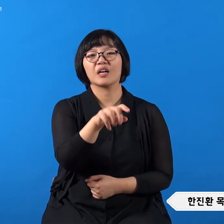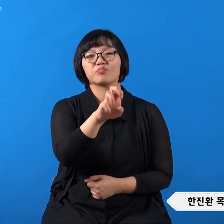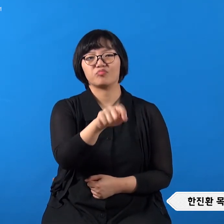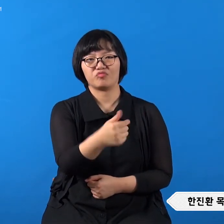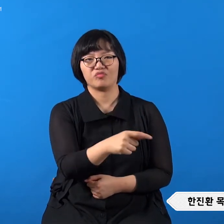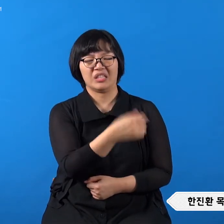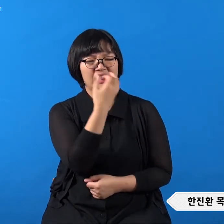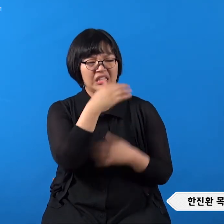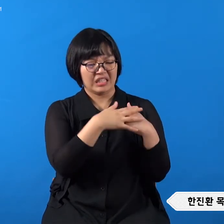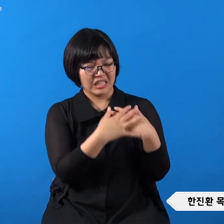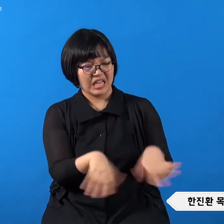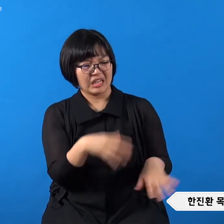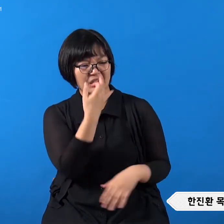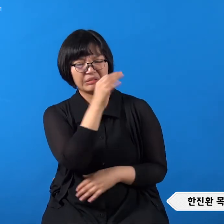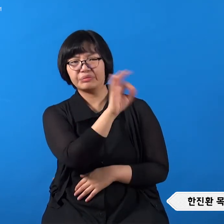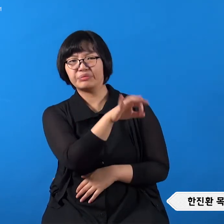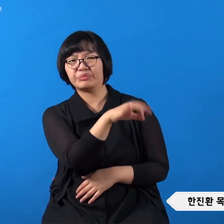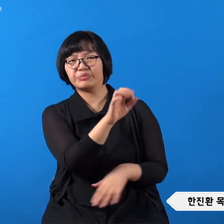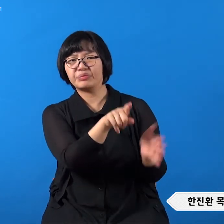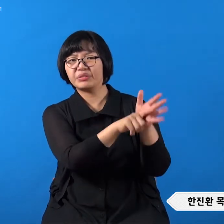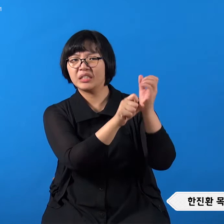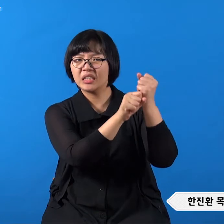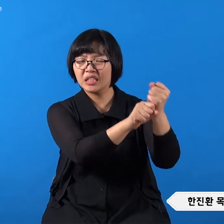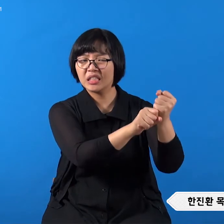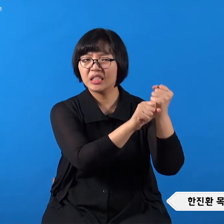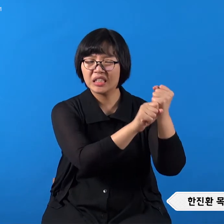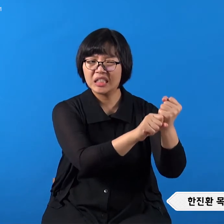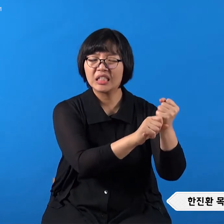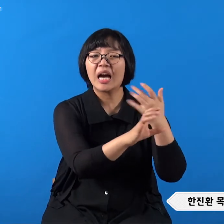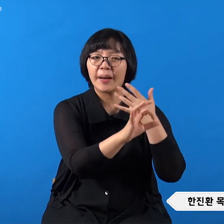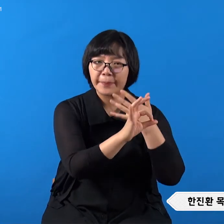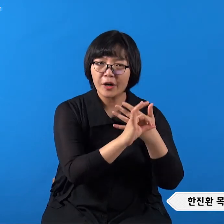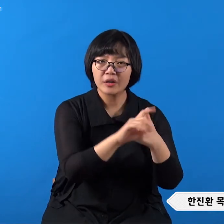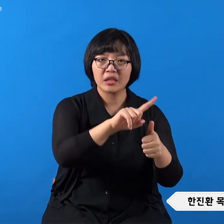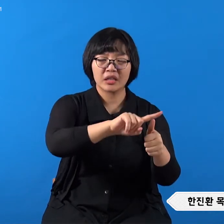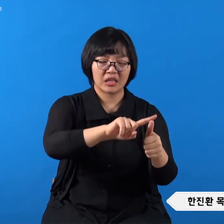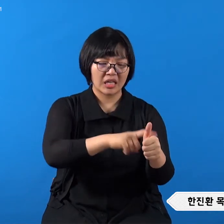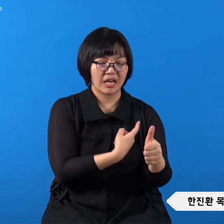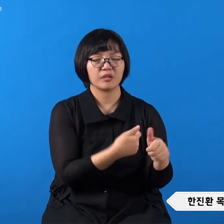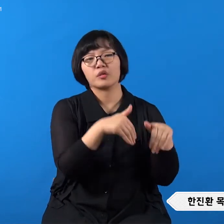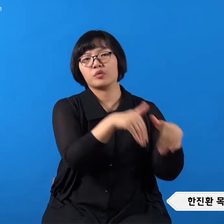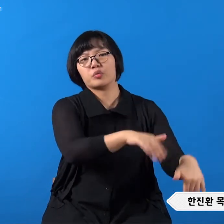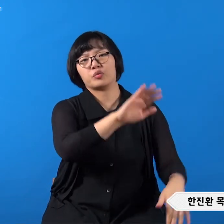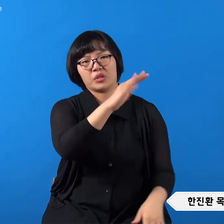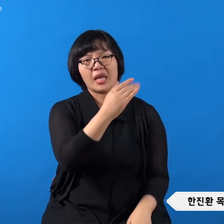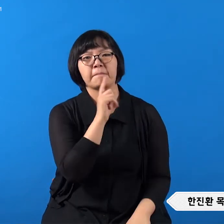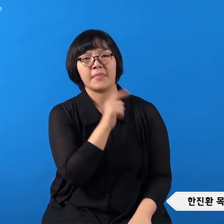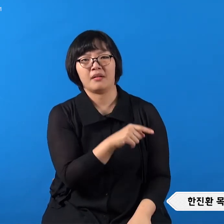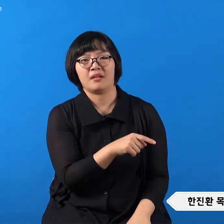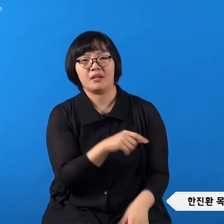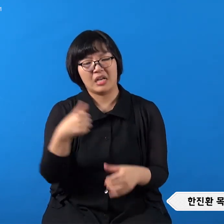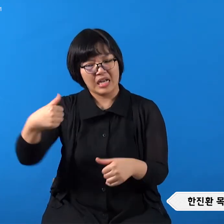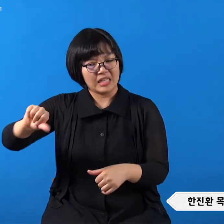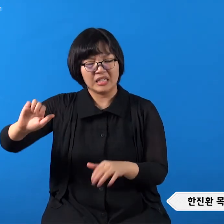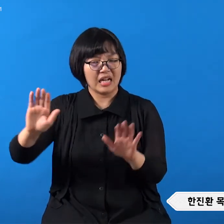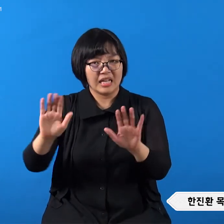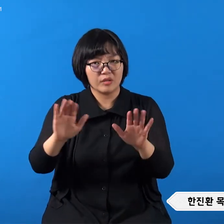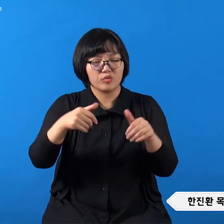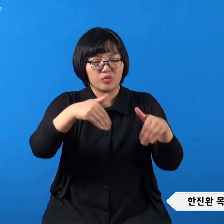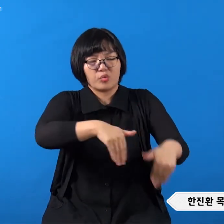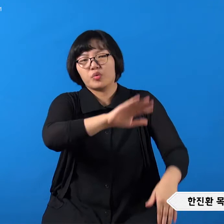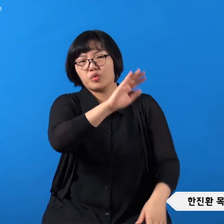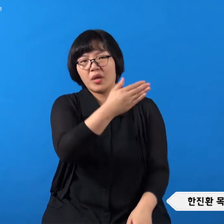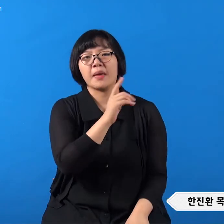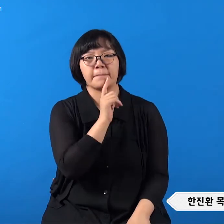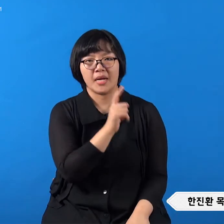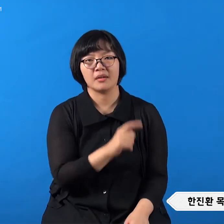약하고 천박한 초등학문을 붙들고 있으면 다시 종으로 돌아가는 것이다. 종이 될 수밖에 없다.